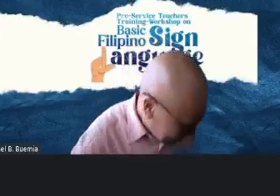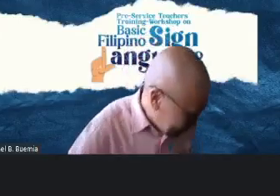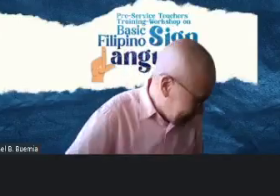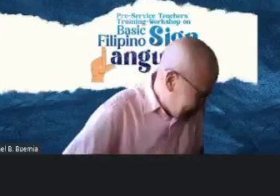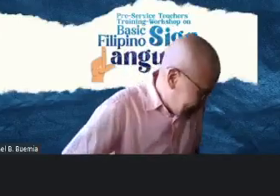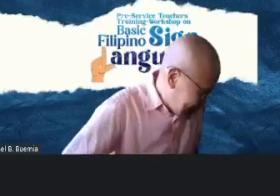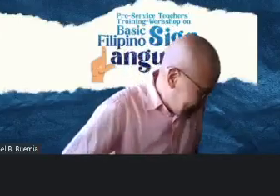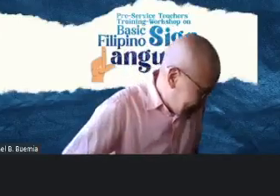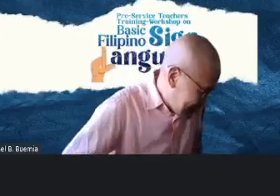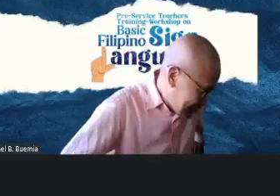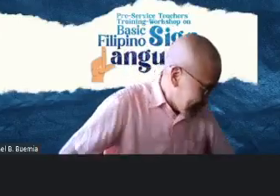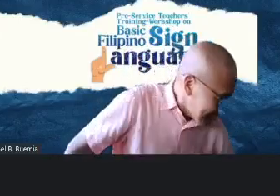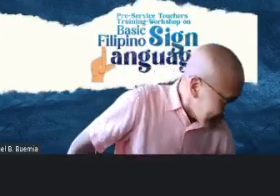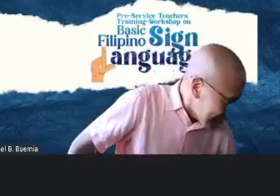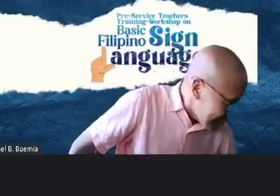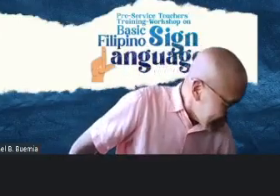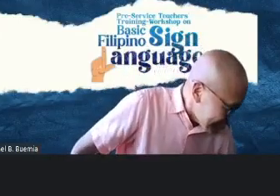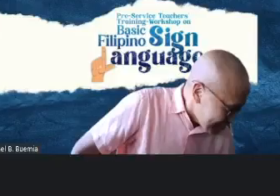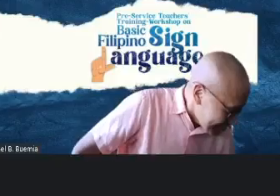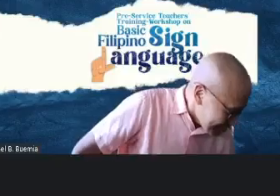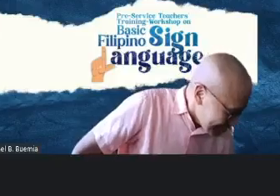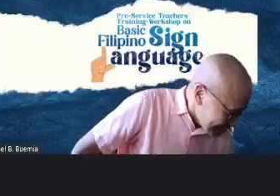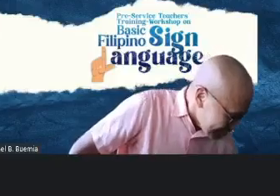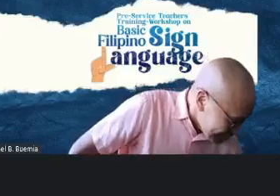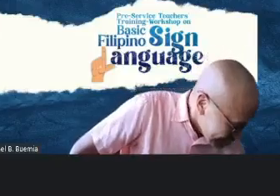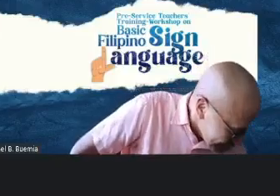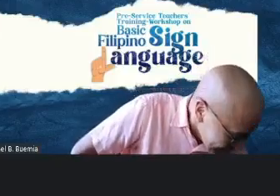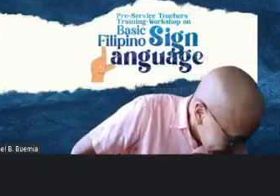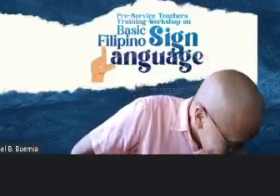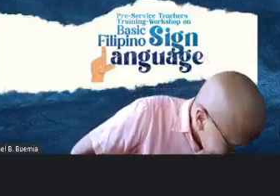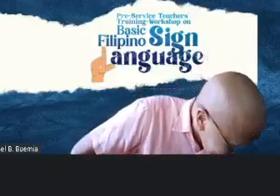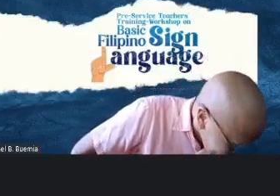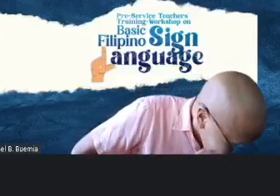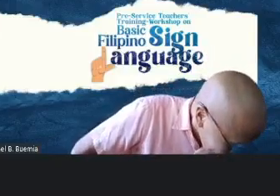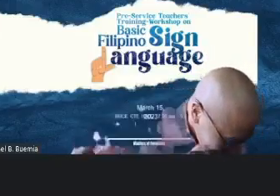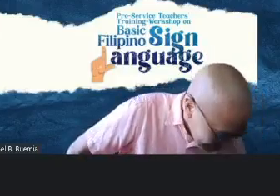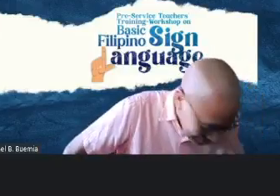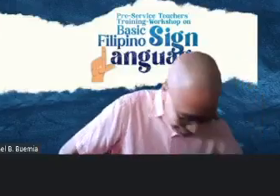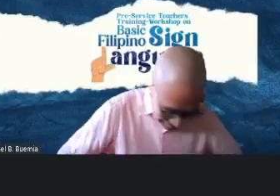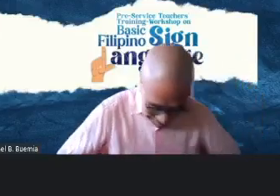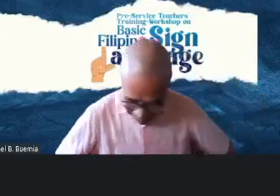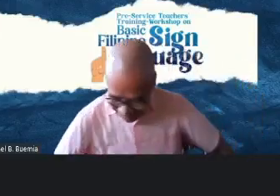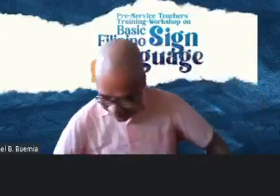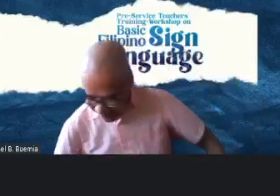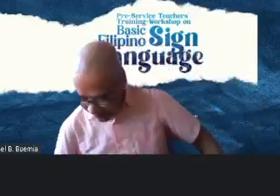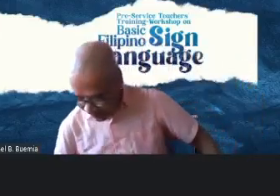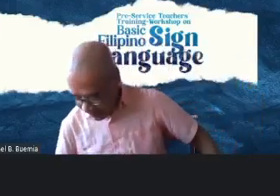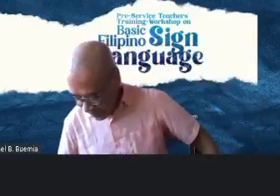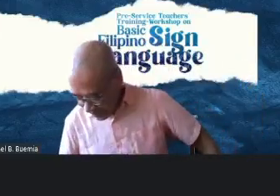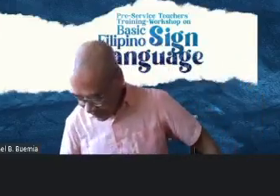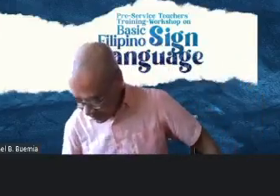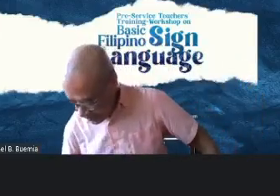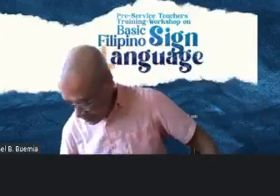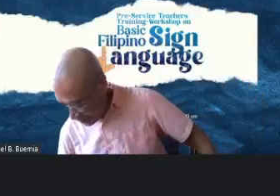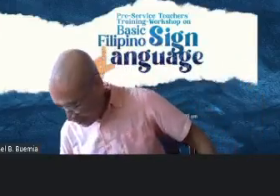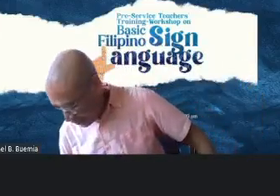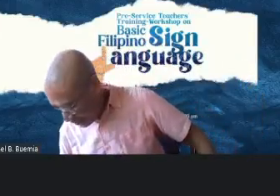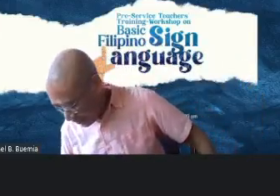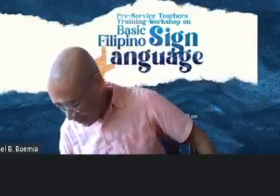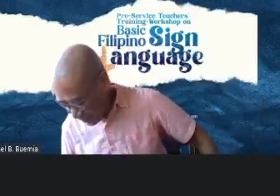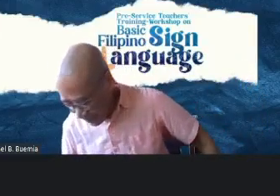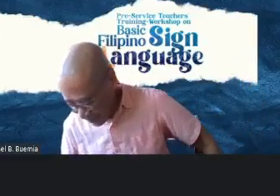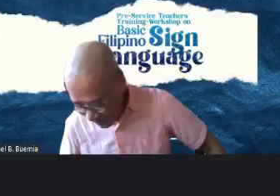Namaiwanan to'y maska. Ano yun? Ibig daw sabihin nun sa Espanyol. Okay?